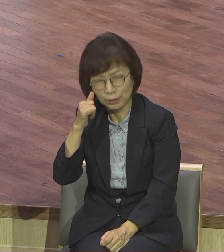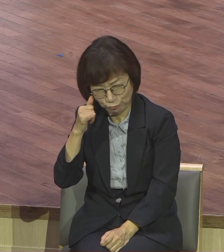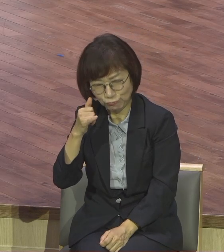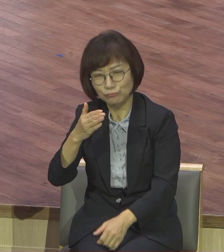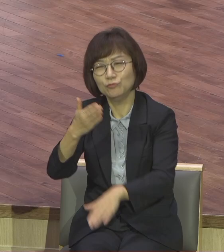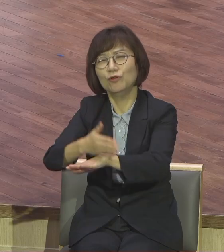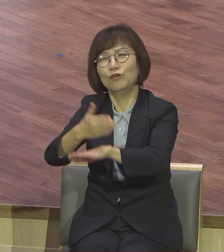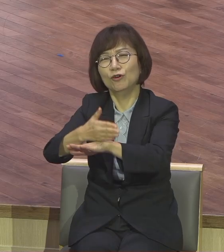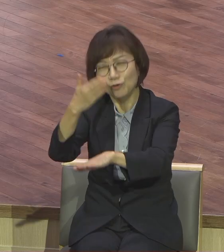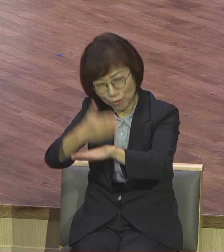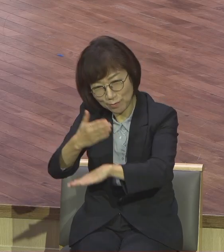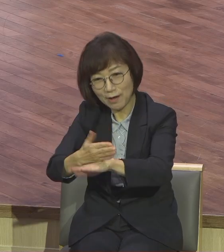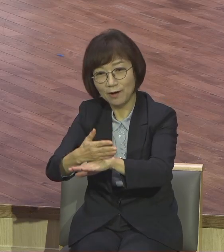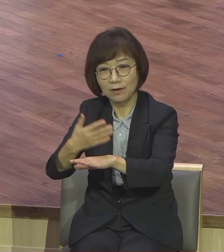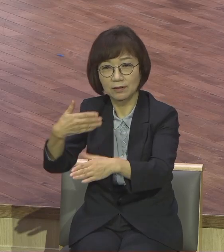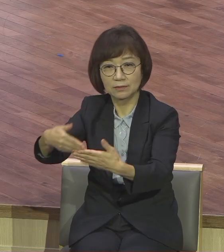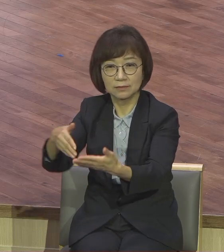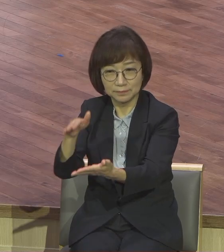고맙대이 그러건더라고.